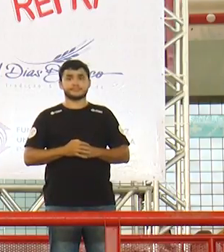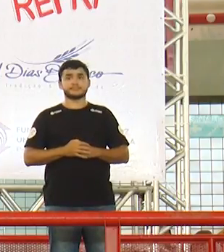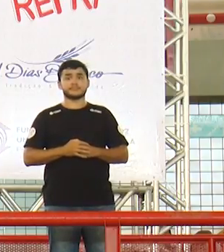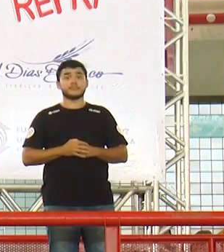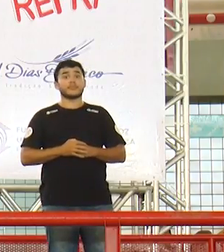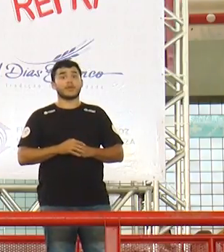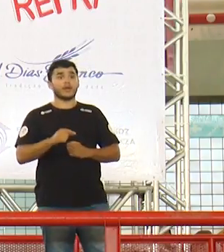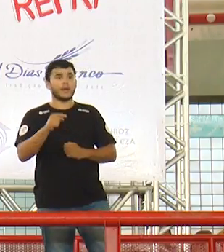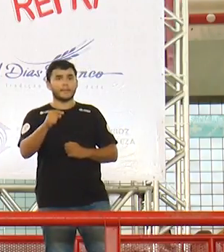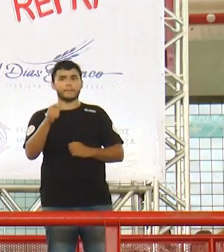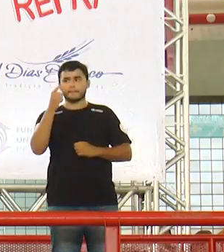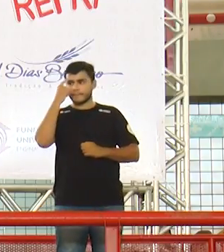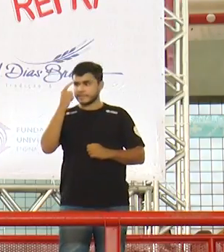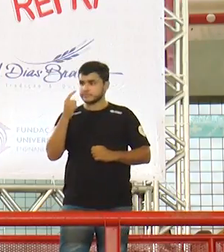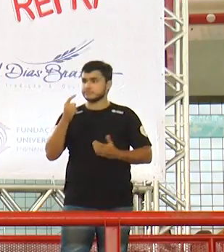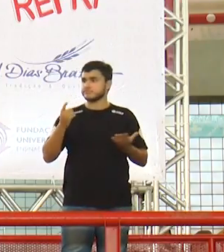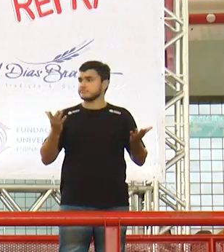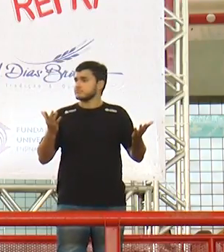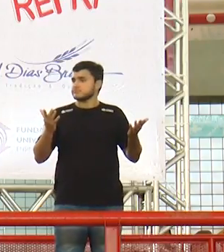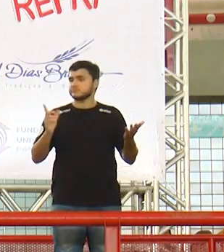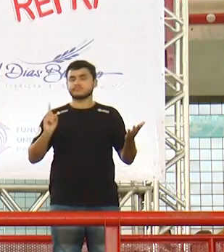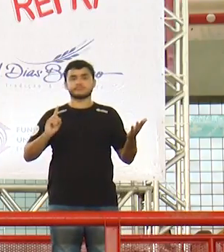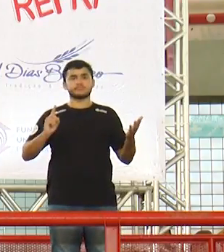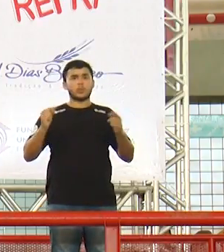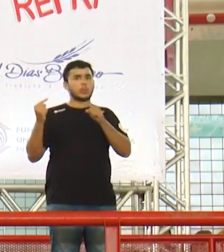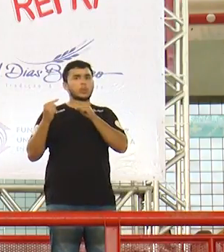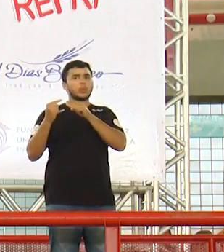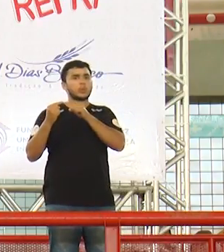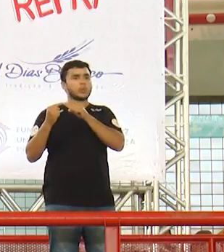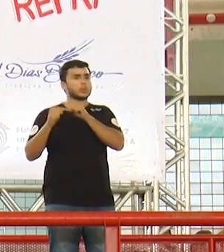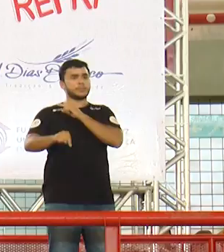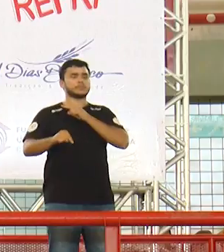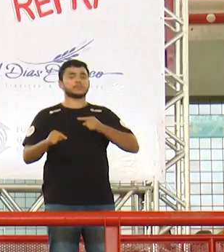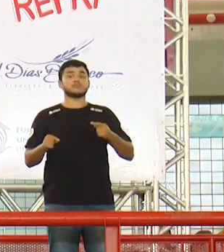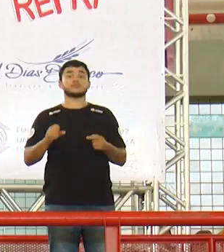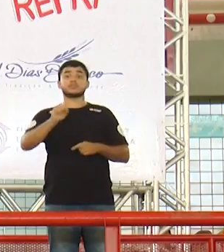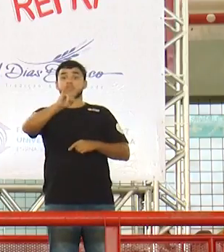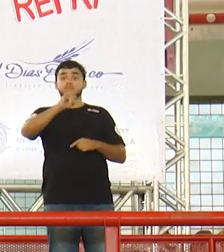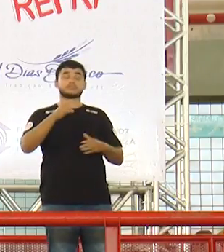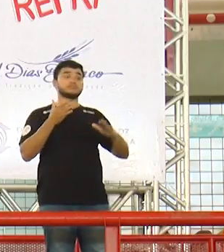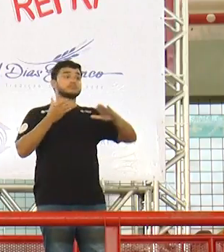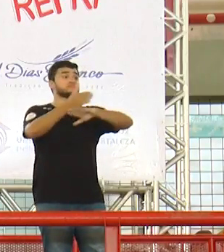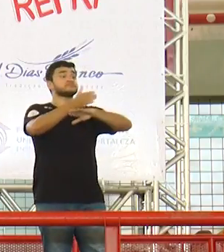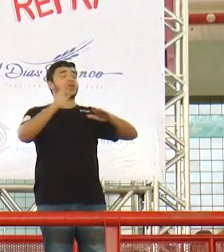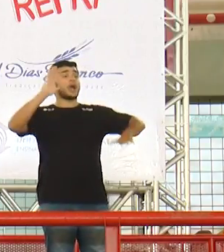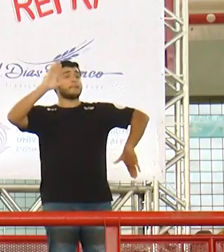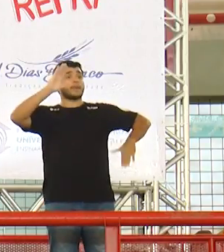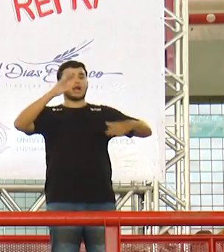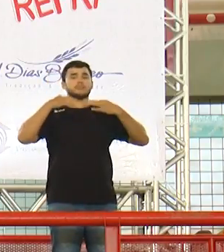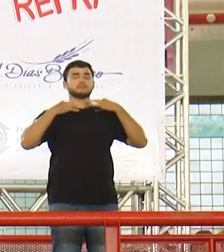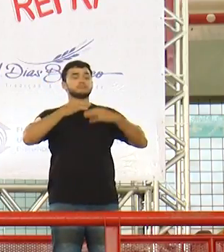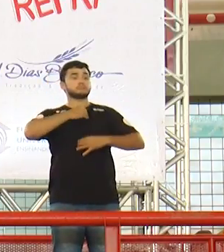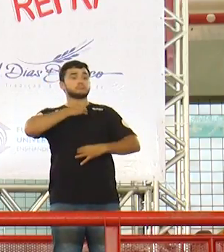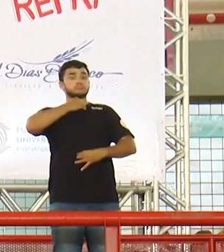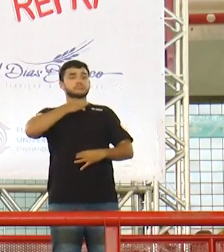Você vai desse jeito a um casamento? Não vai. Você não vai também à praia de terno e gravata, né?